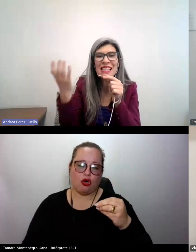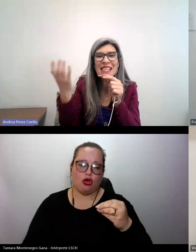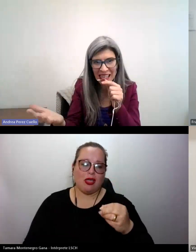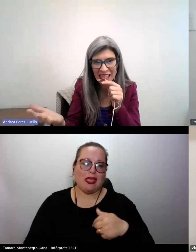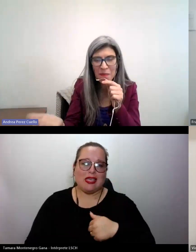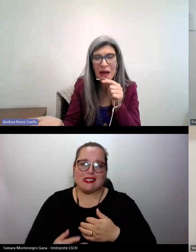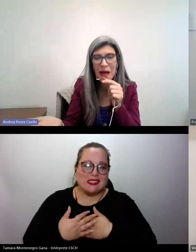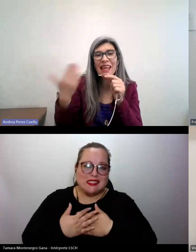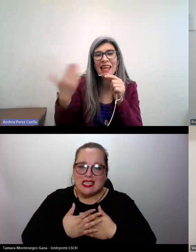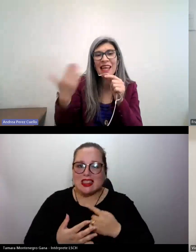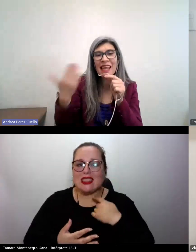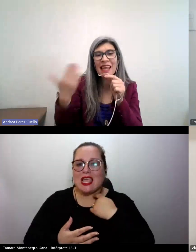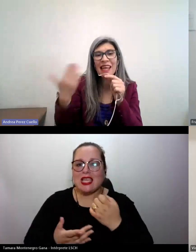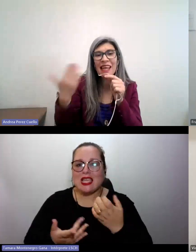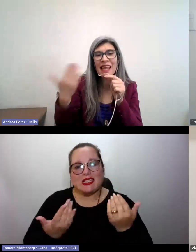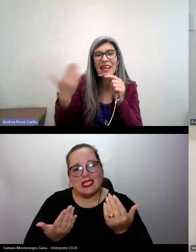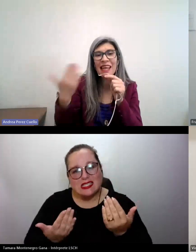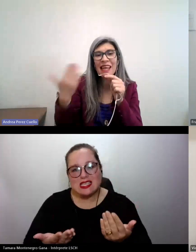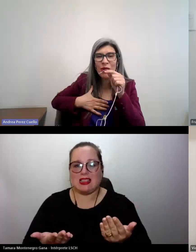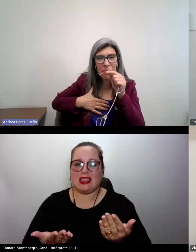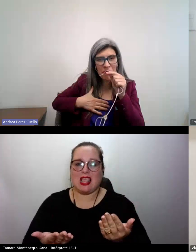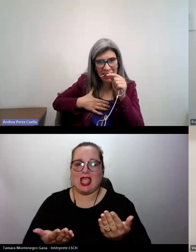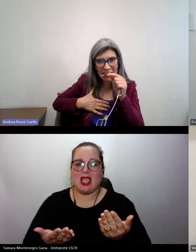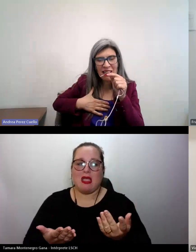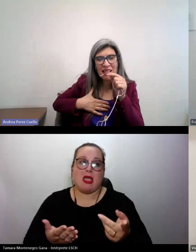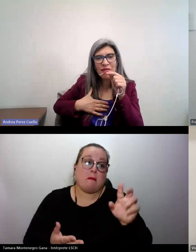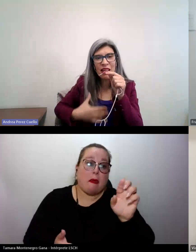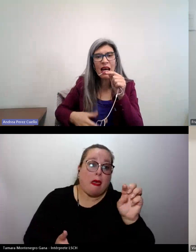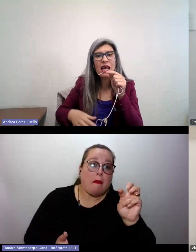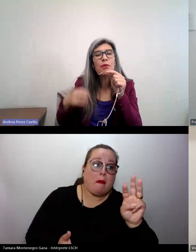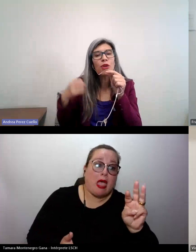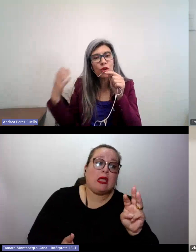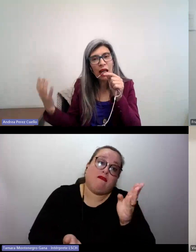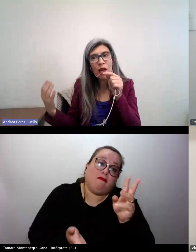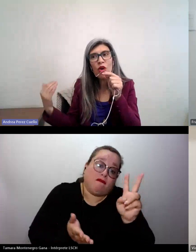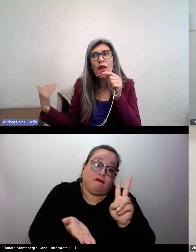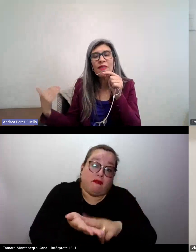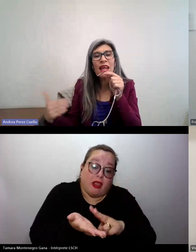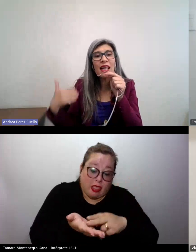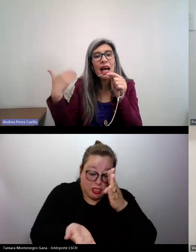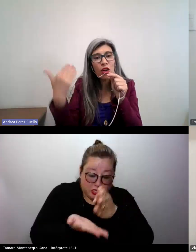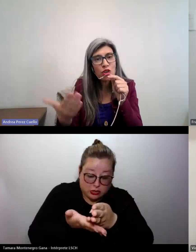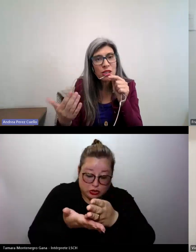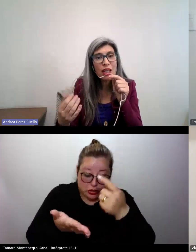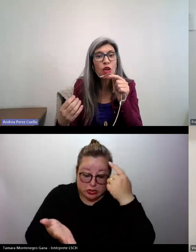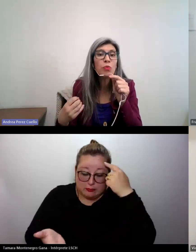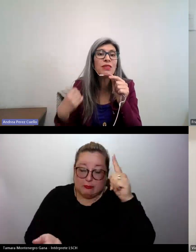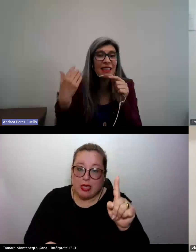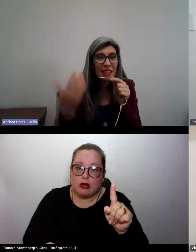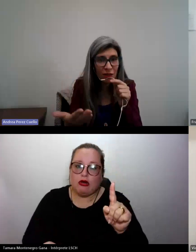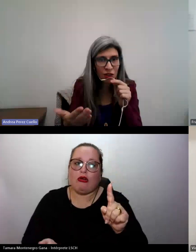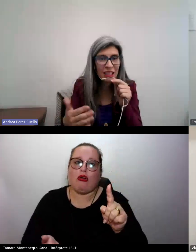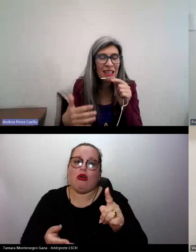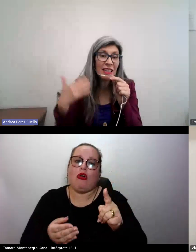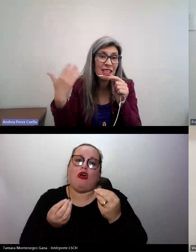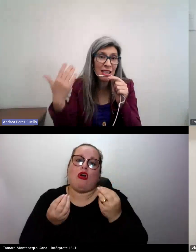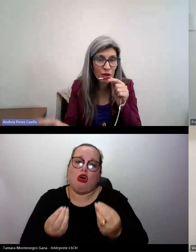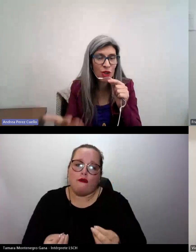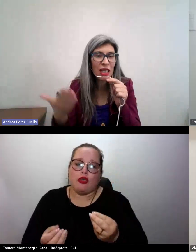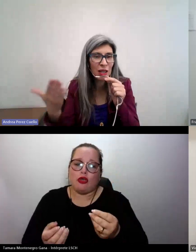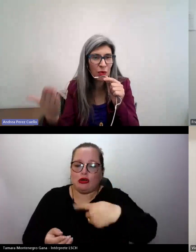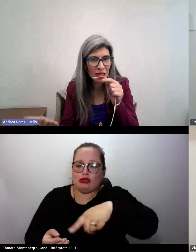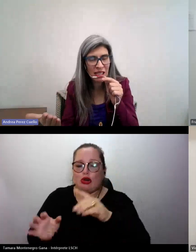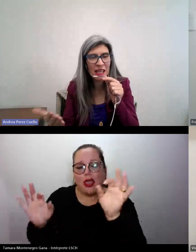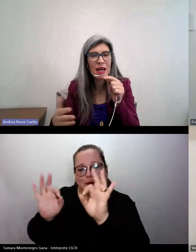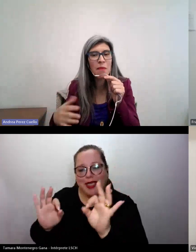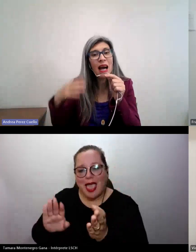qué es lo que necesita, más allá de lo que los papás quieren o esperan, ¿verdad? Y por otro lado, darles a conocer lo positivo en el